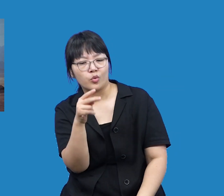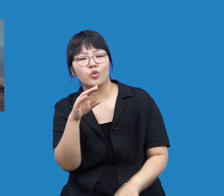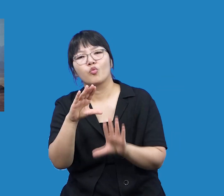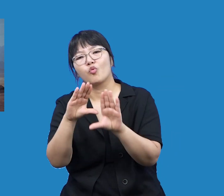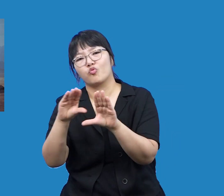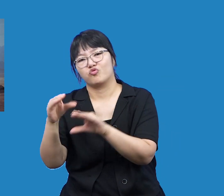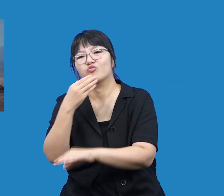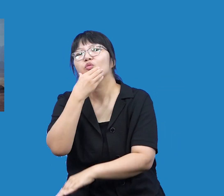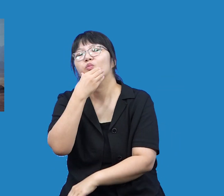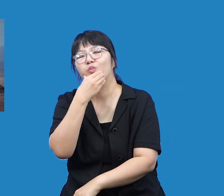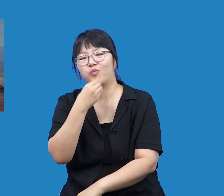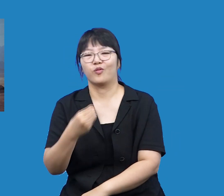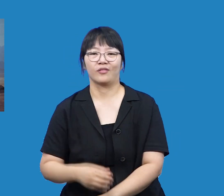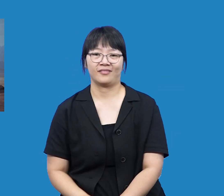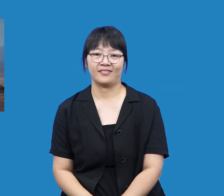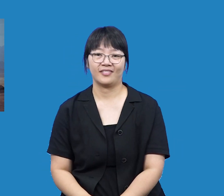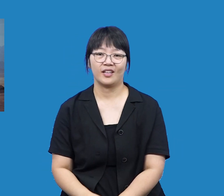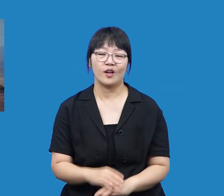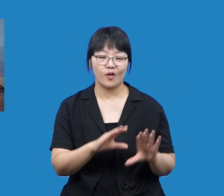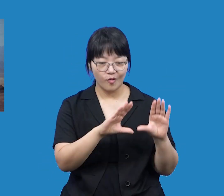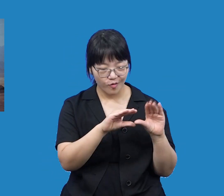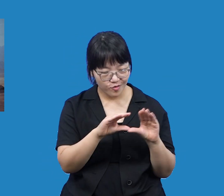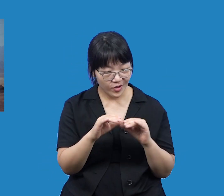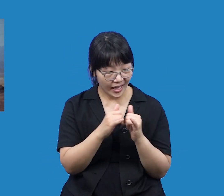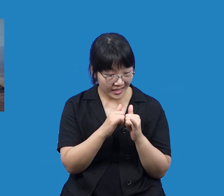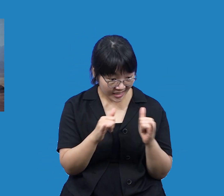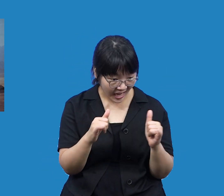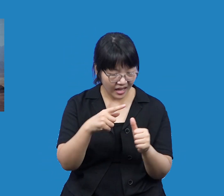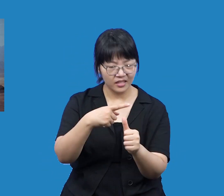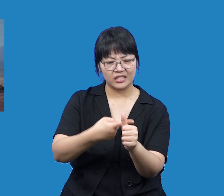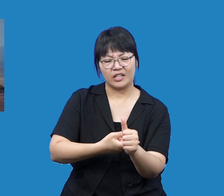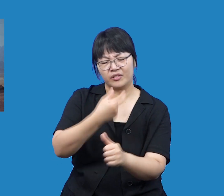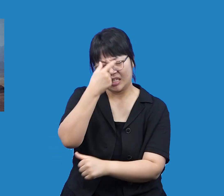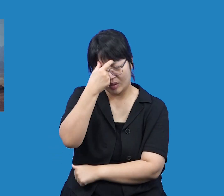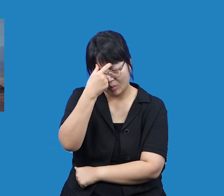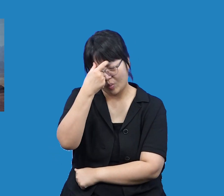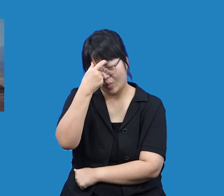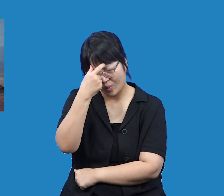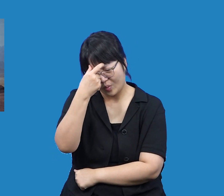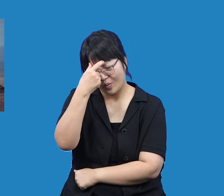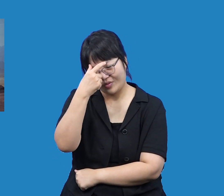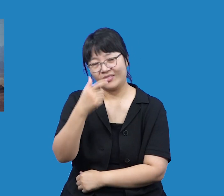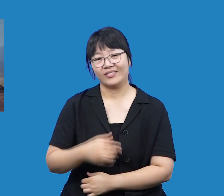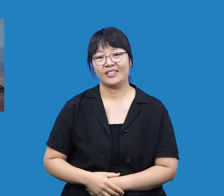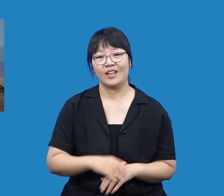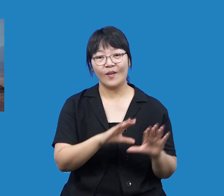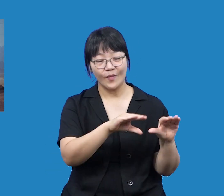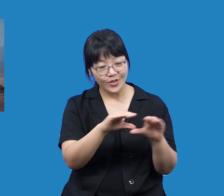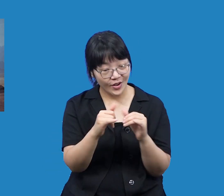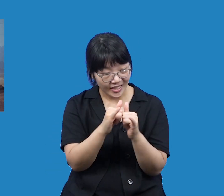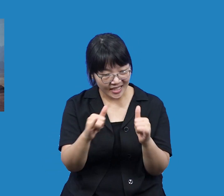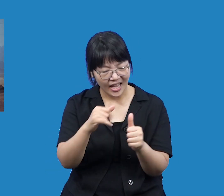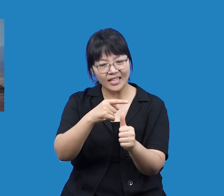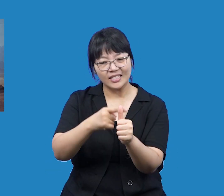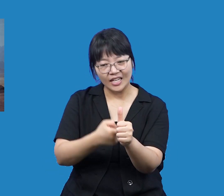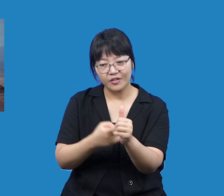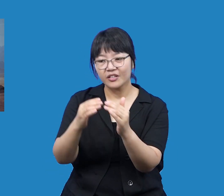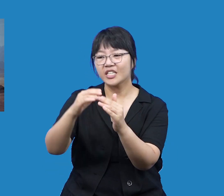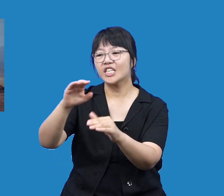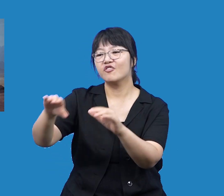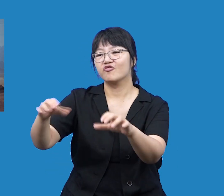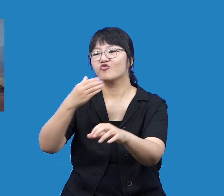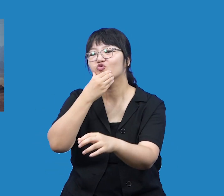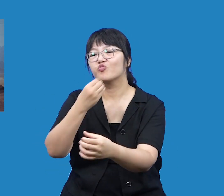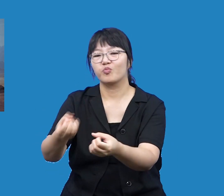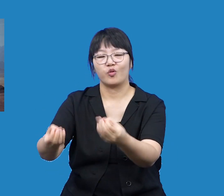바랍니다. 온유한 자는 기도하는 자가 됩니다. 온유한 자는 결국 이웃들을 축복하는 자가 됩니다. 여러분,